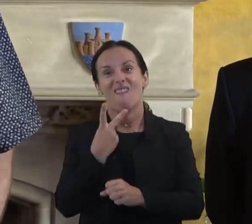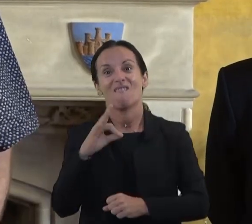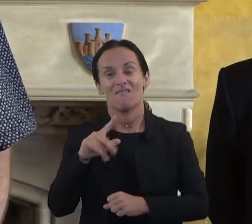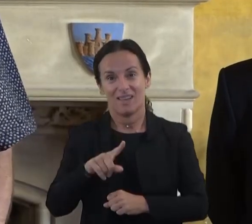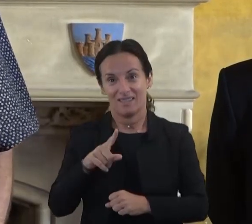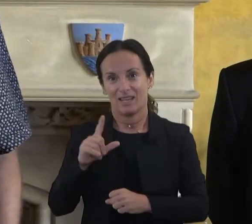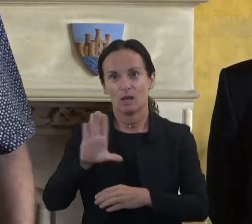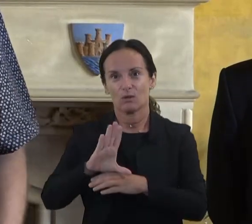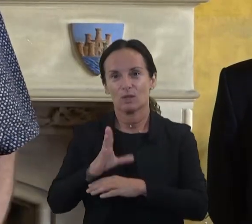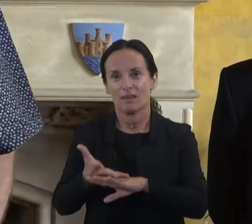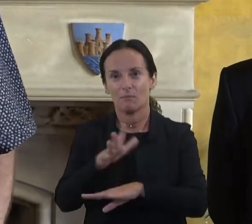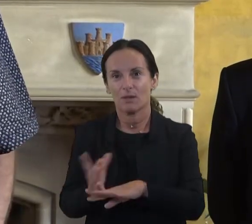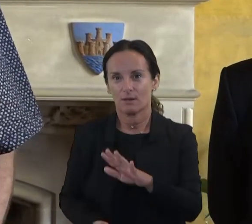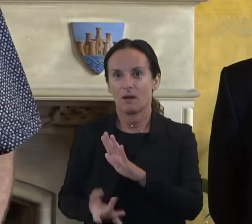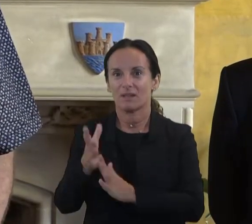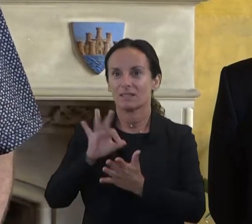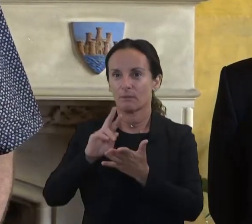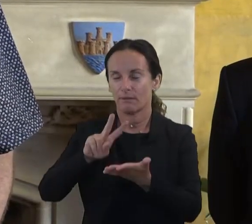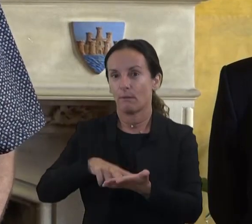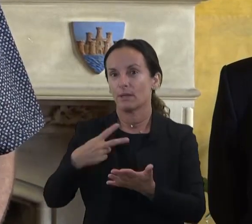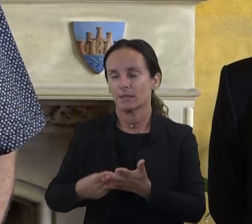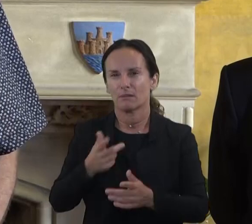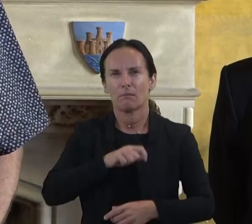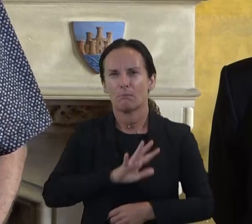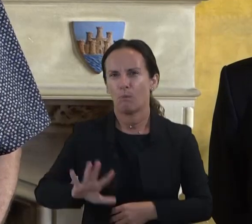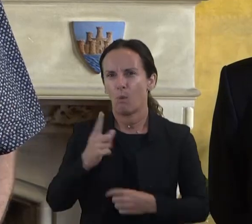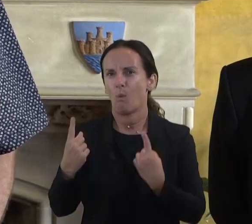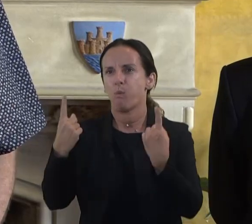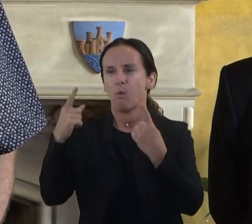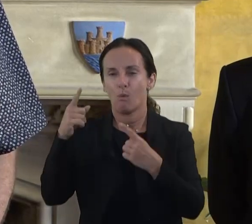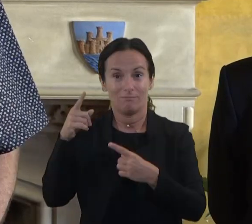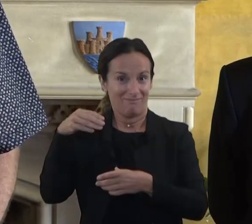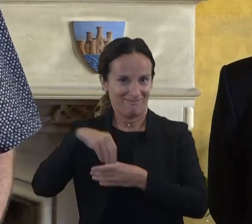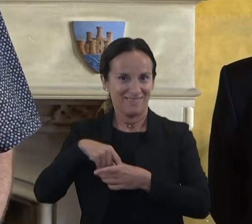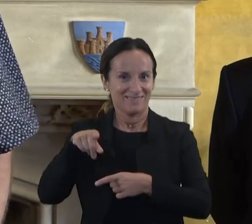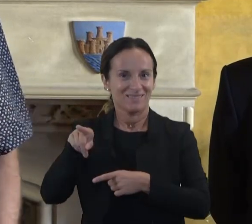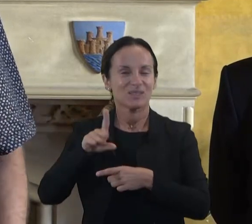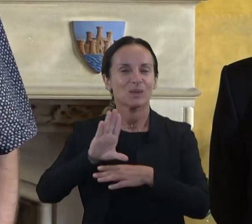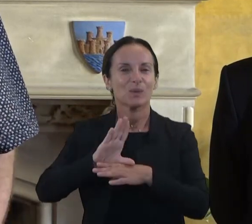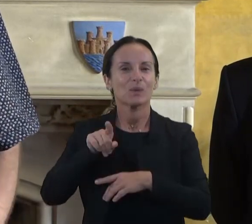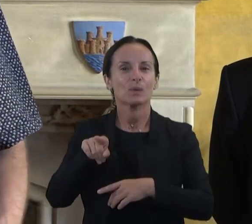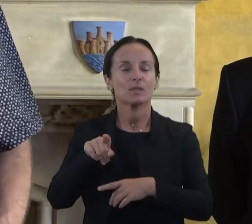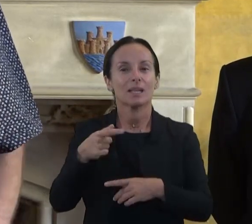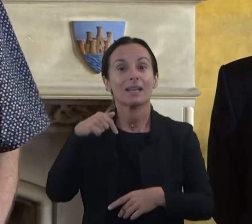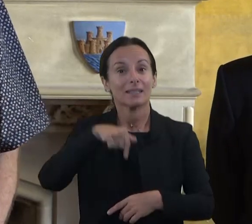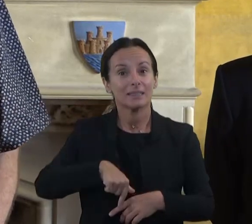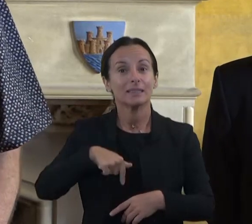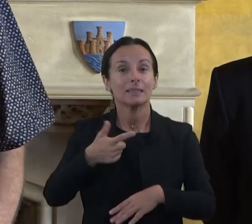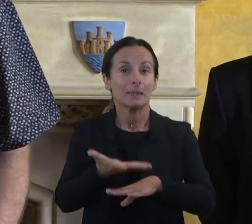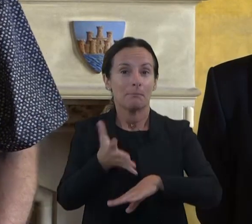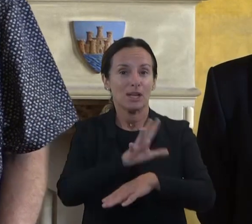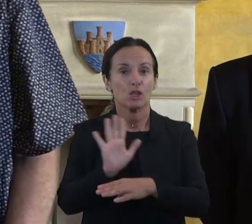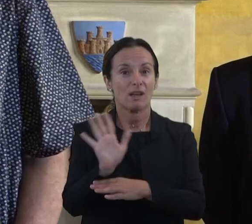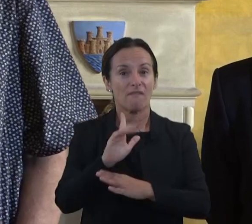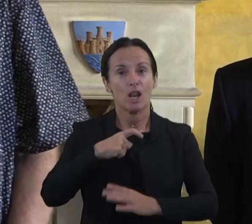uso en el Consejo de Mallorca, que fue una institución pionera en este sentido, quisimos desde la Mallorca Film Commission pues añadir un elemento, que